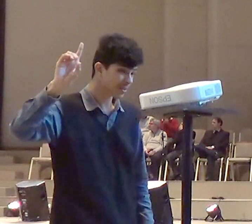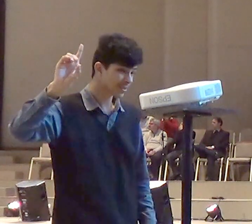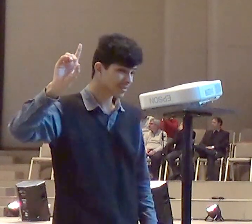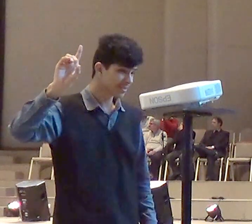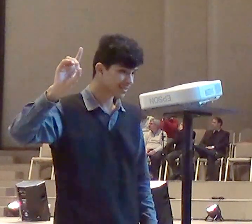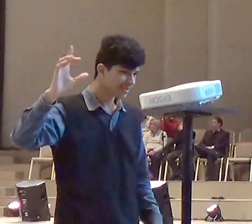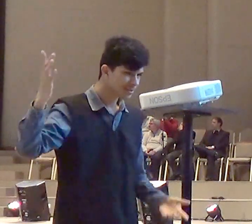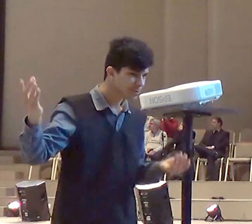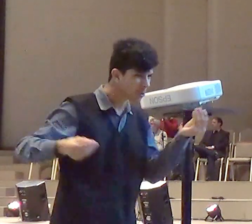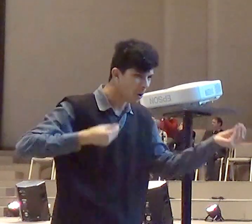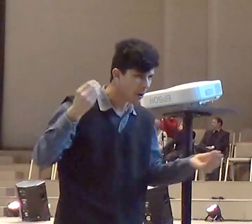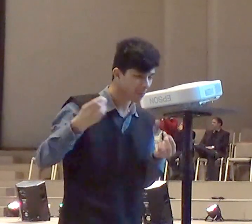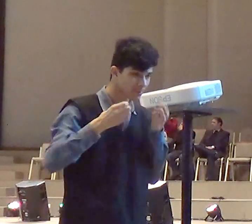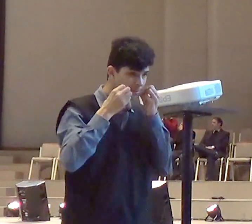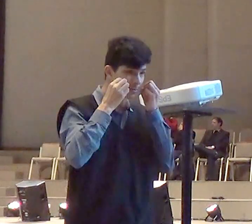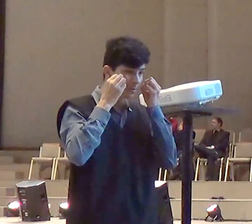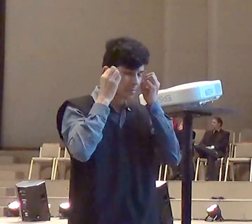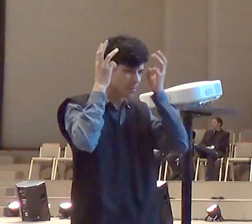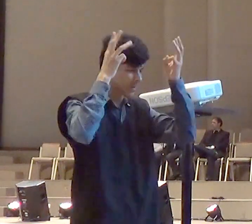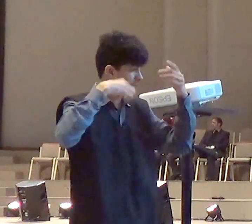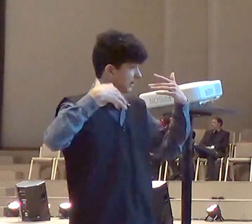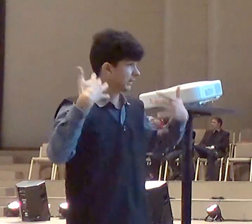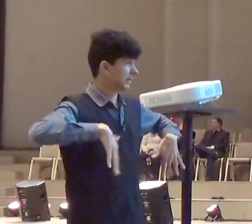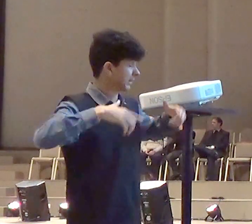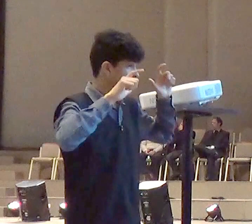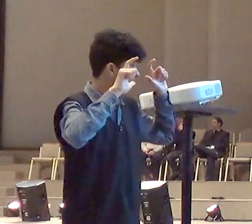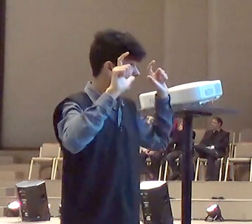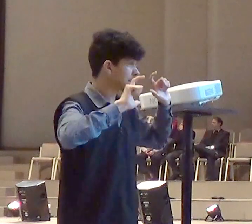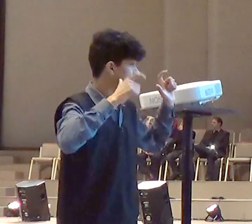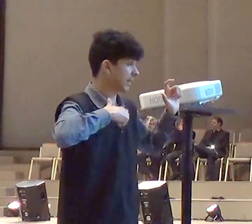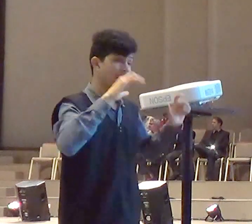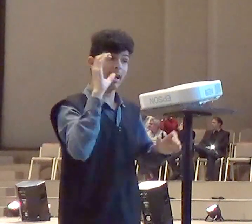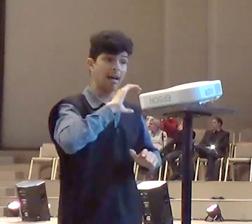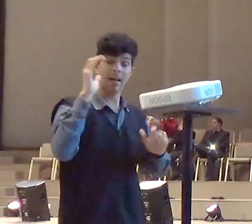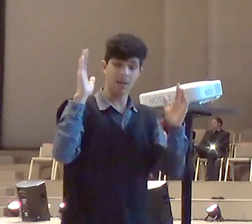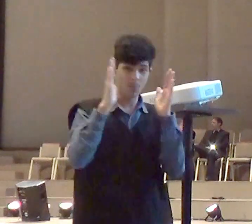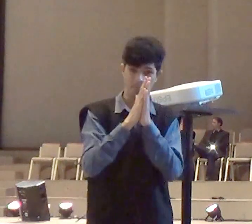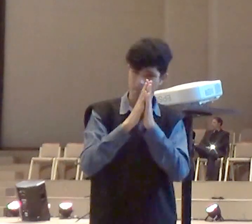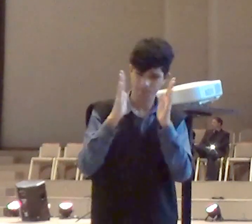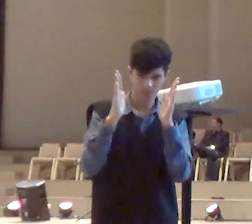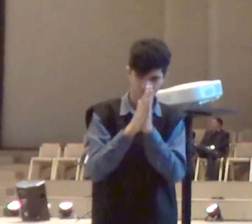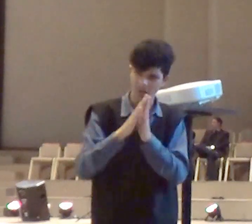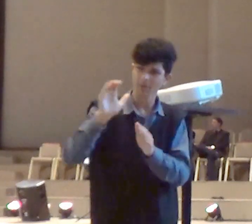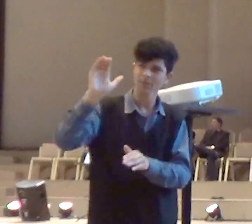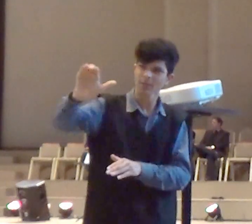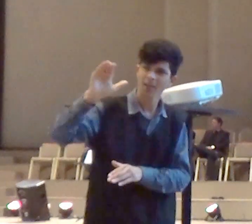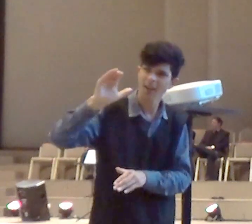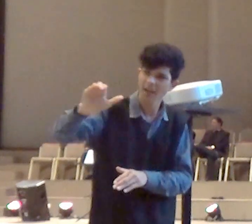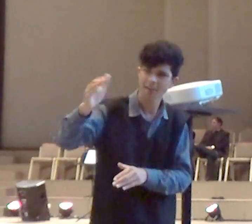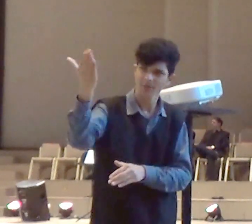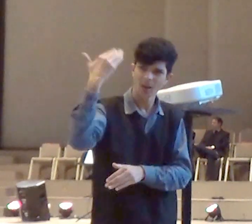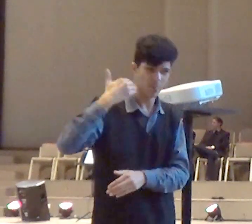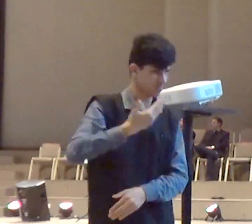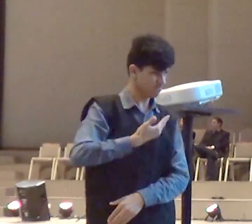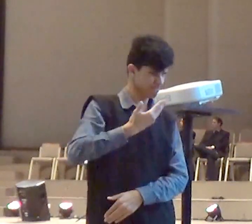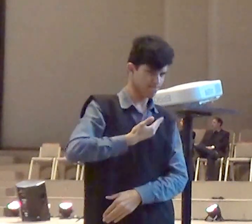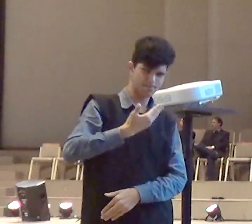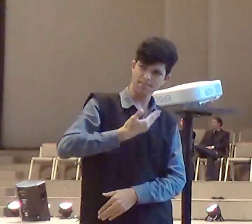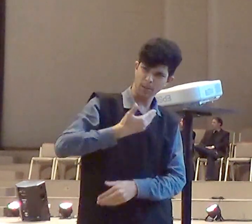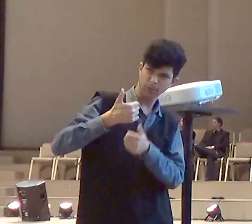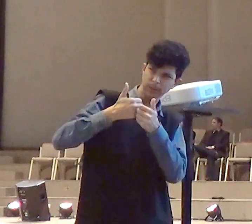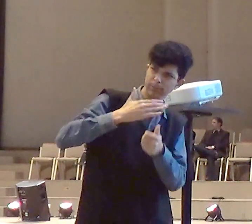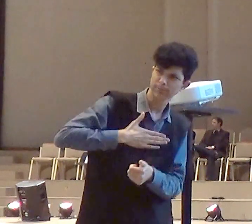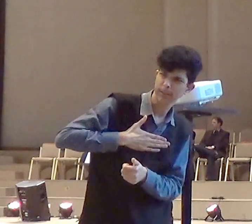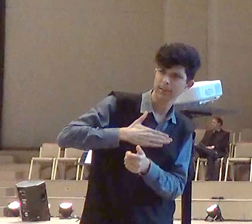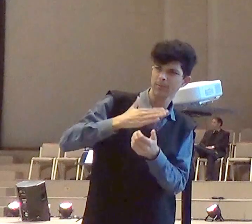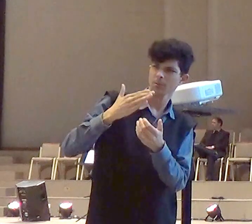isso Moisés prostrou-se rosto interno e depois disse a Corá e a todos os seus seguidores pela manhã